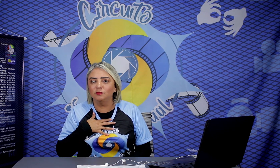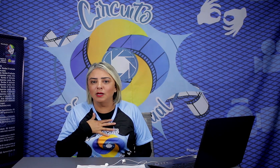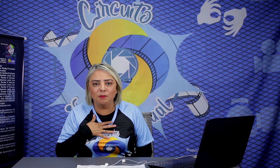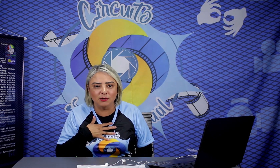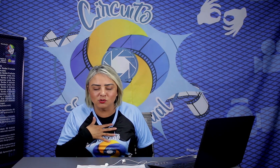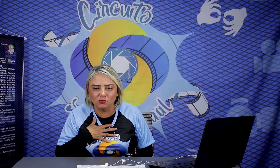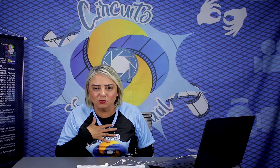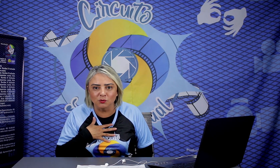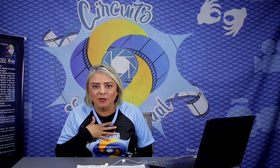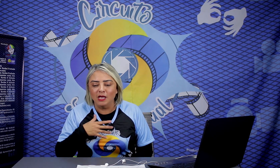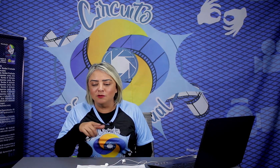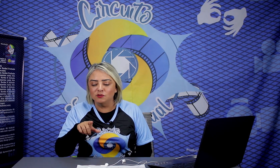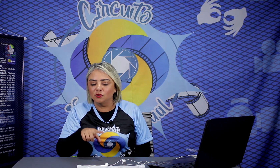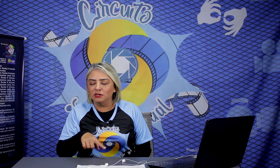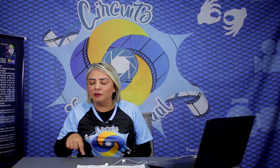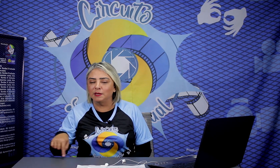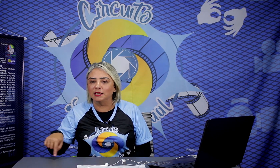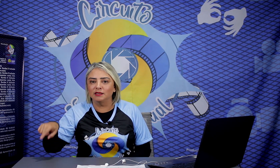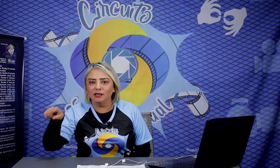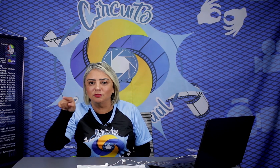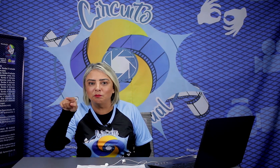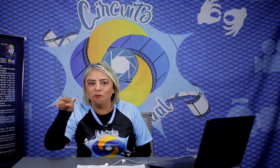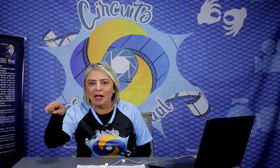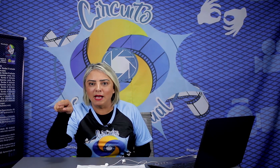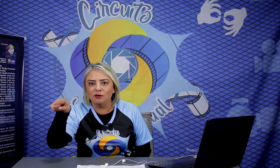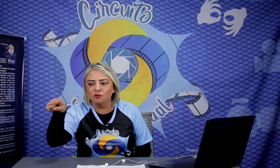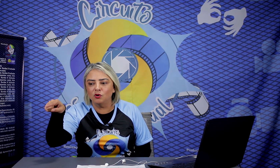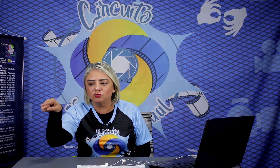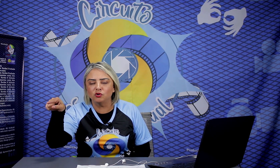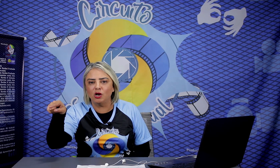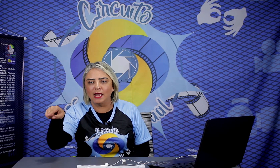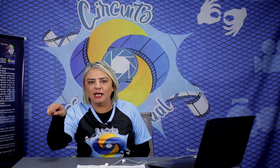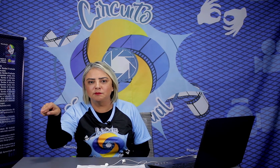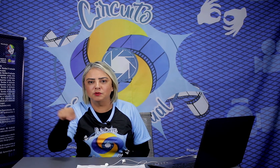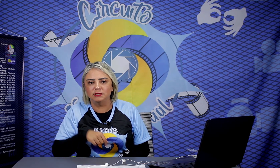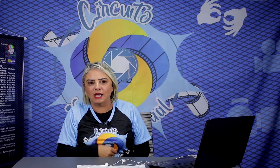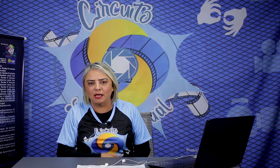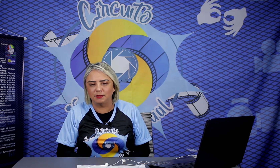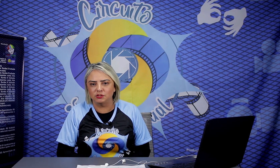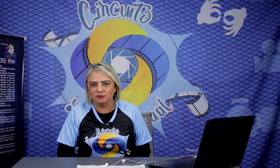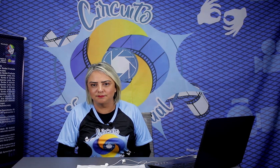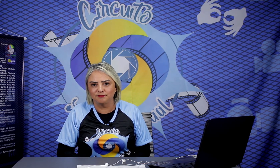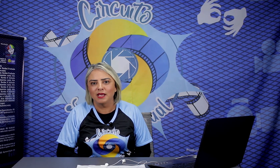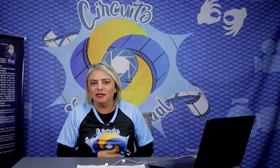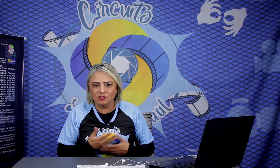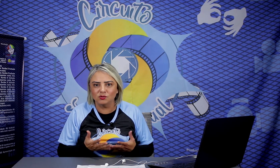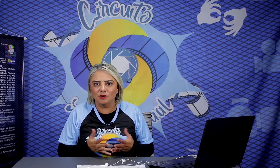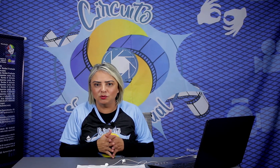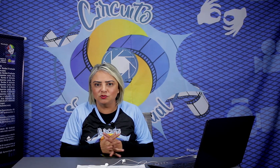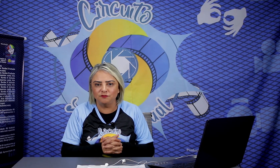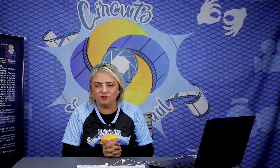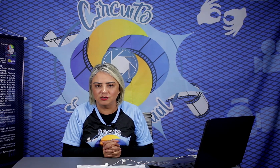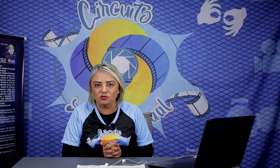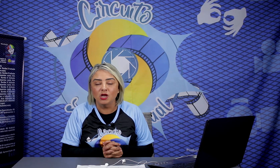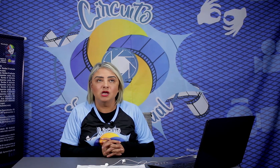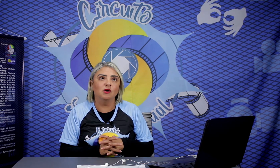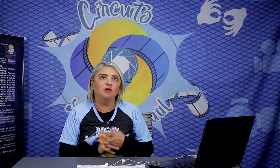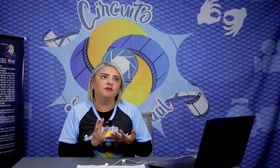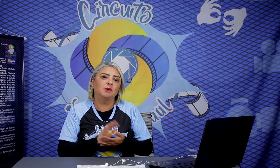para o surdo, eu estou interpretando para o outro colega, para o intérprete. E isso é muito difícil. Eu ouvi uma coisa